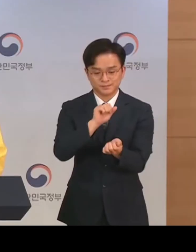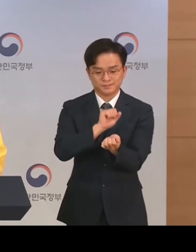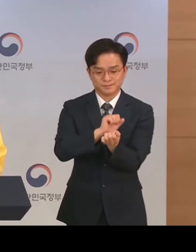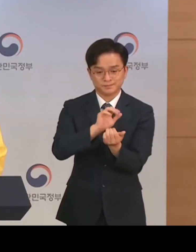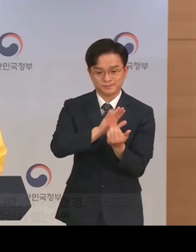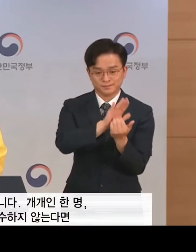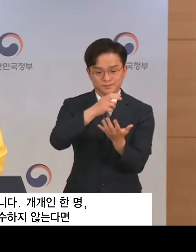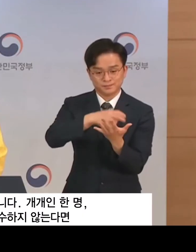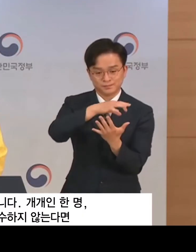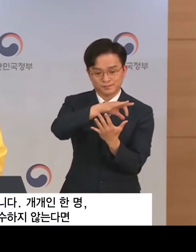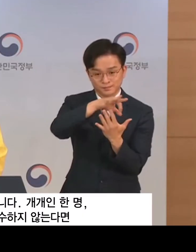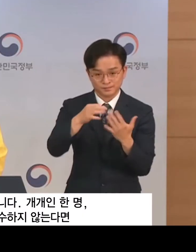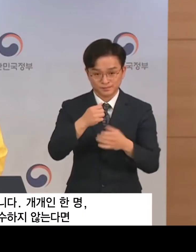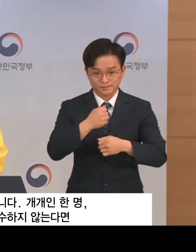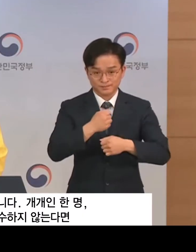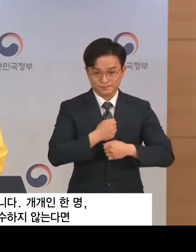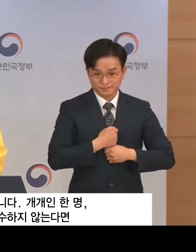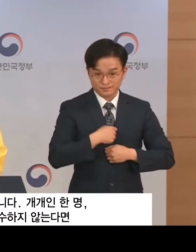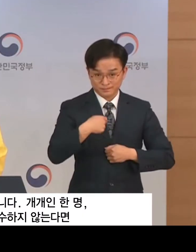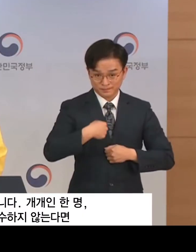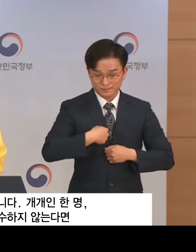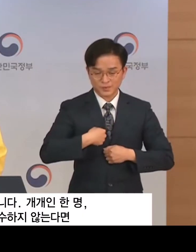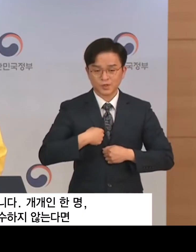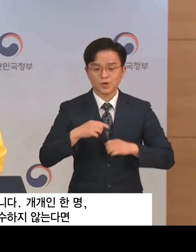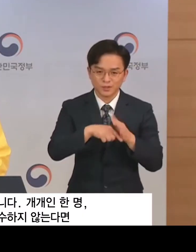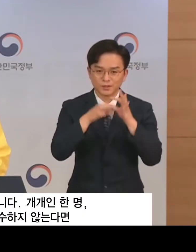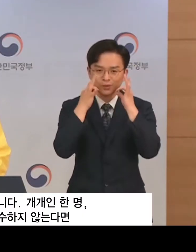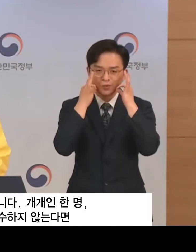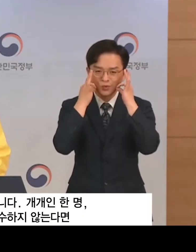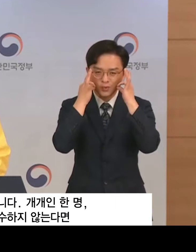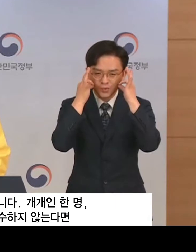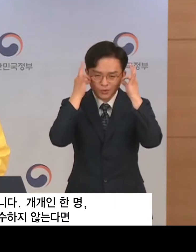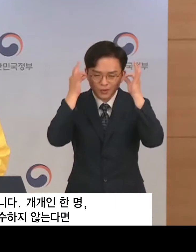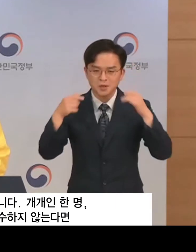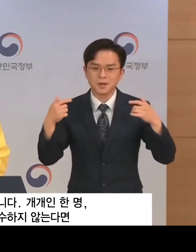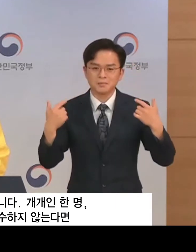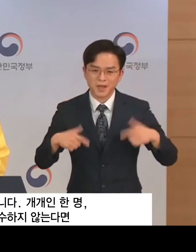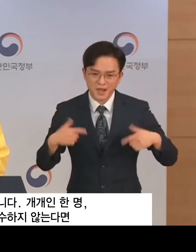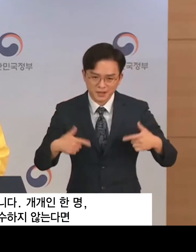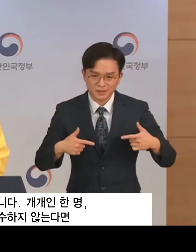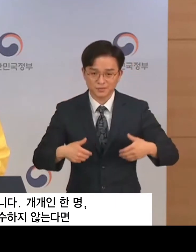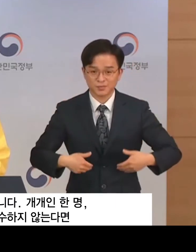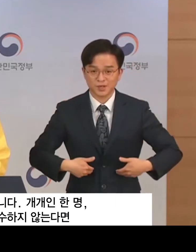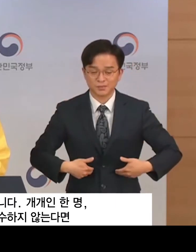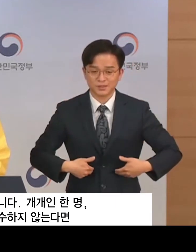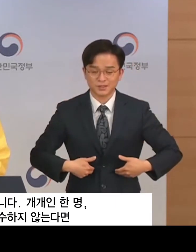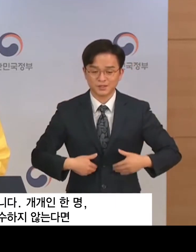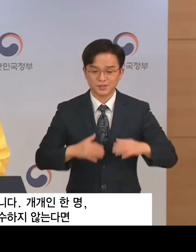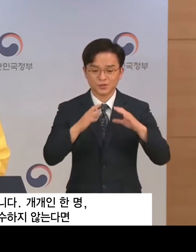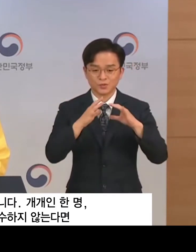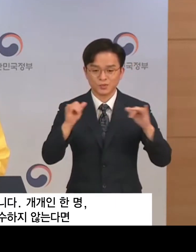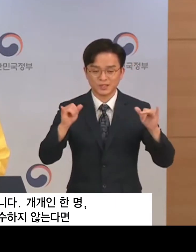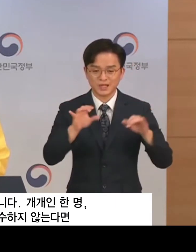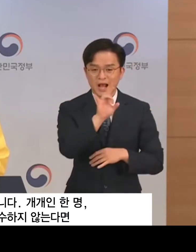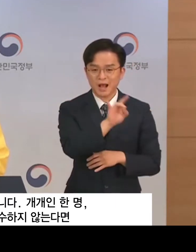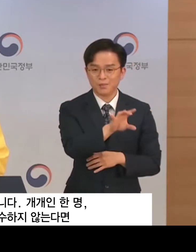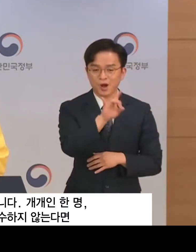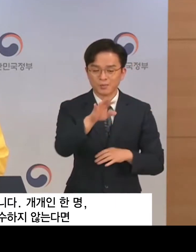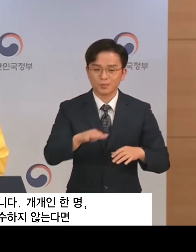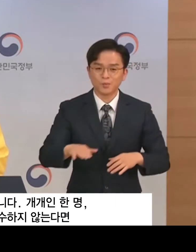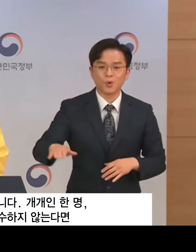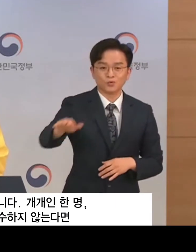준수는 우리 사회 전체의 책임이자 의무입니다. 개개인 한 명 한 명이 나 하나쯤이야 하는